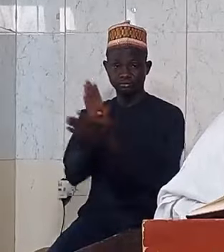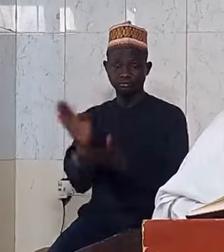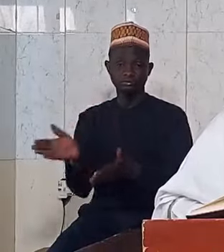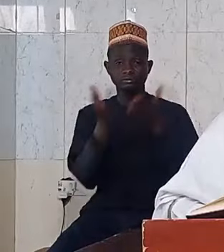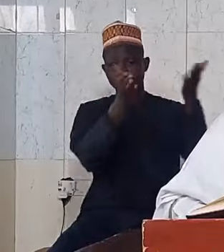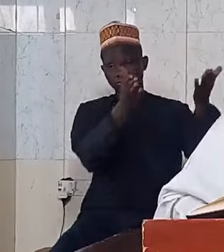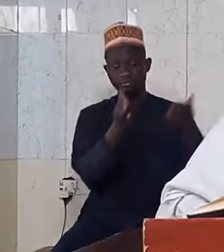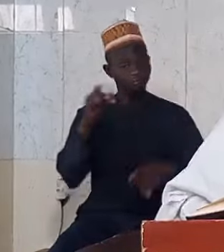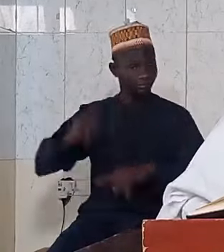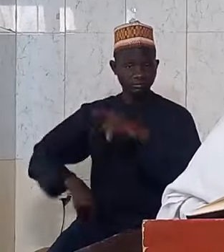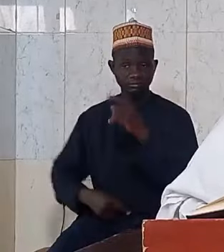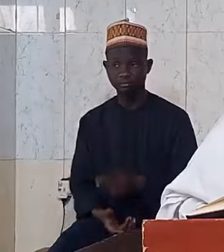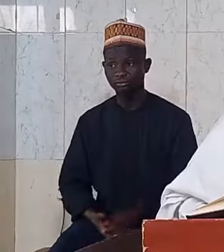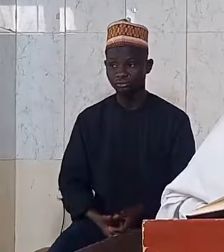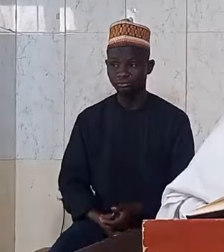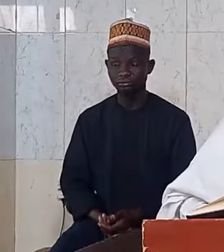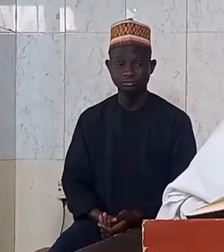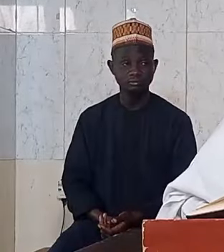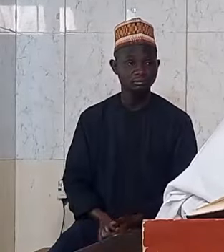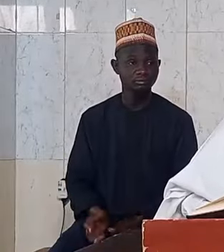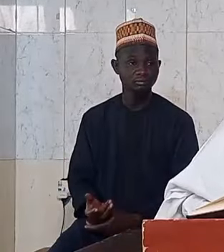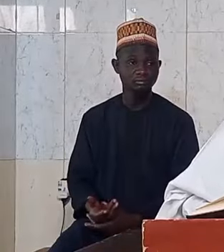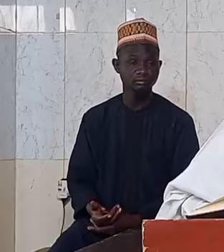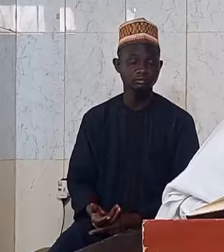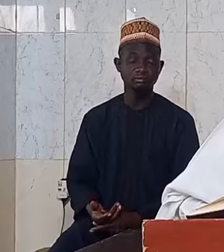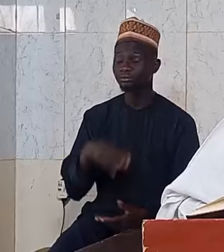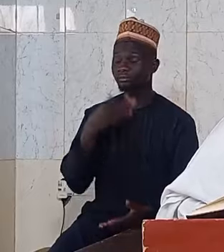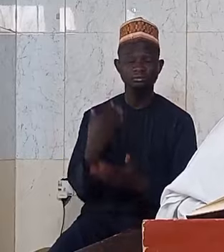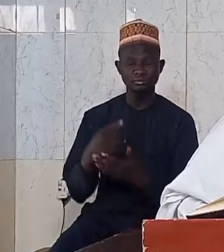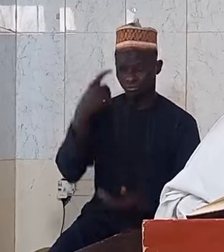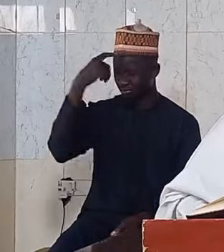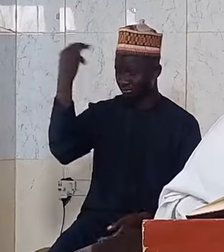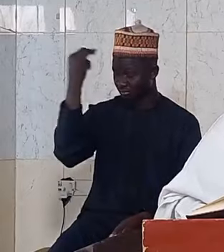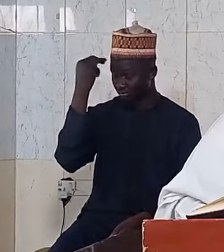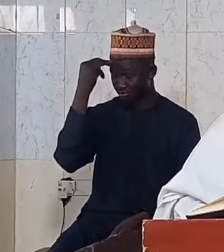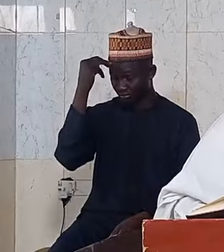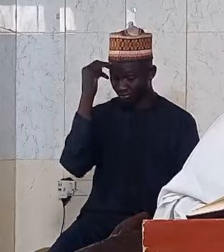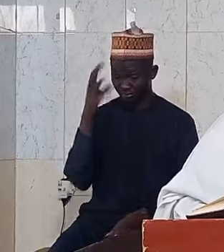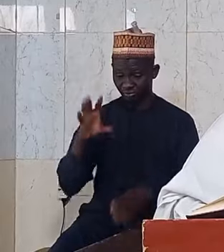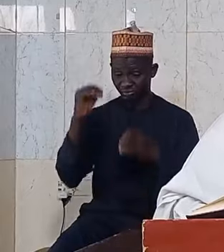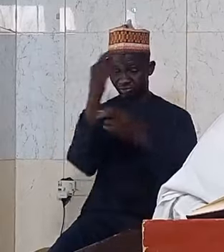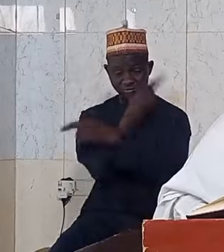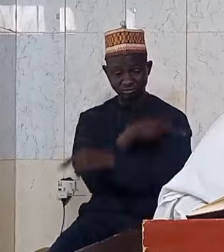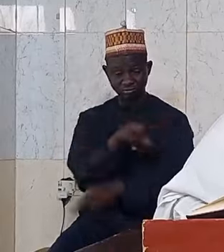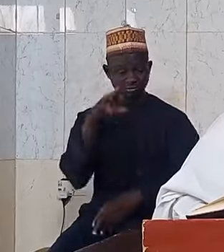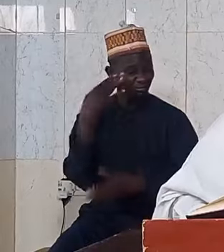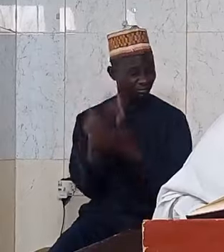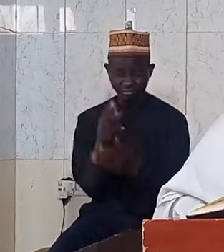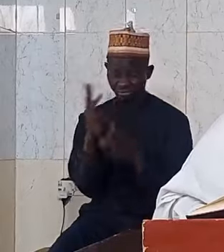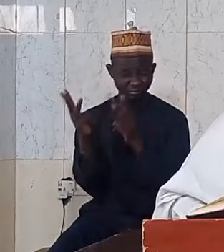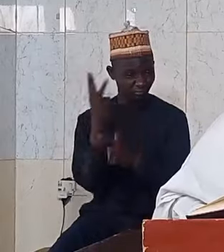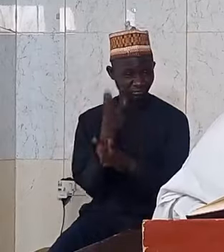sa sai a dauke shi ya fi kowa hauka a duniya amma ka dauki addinin ka da bukatar ka ta